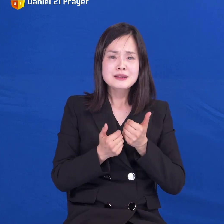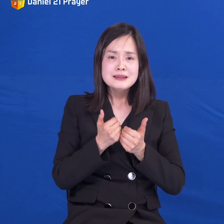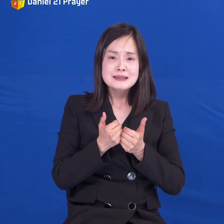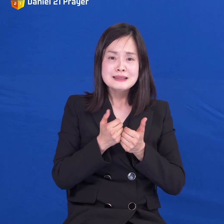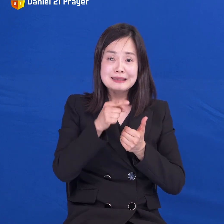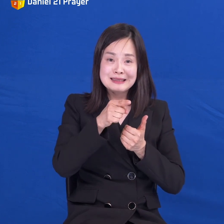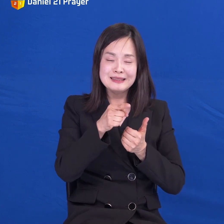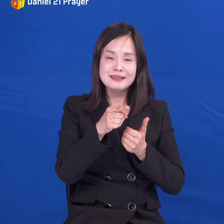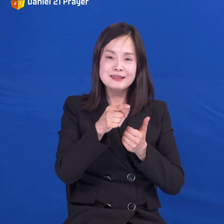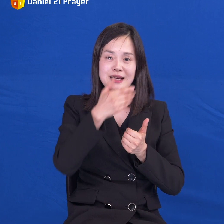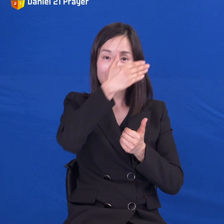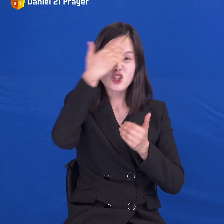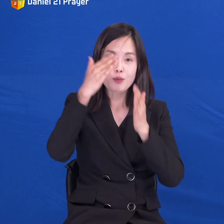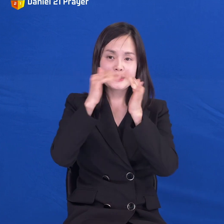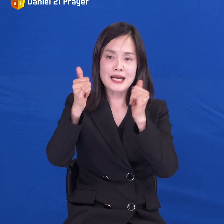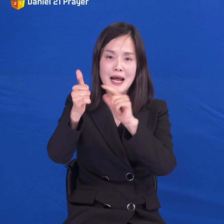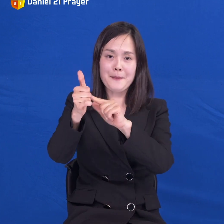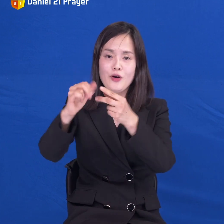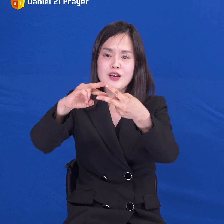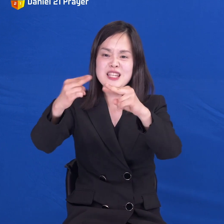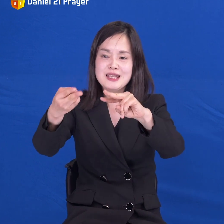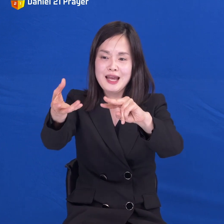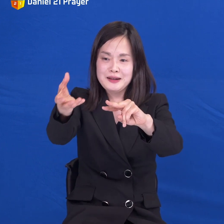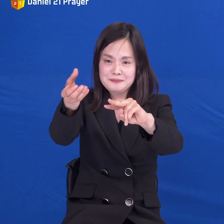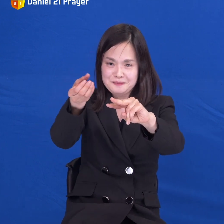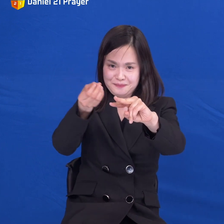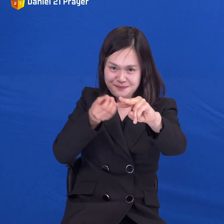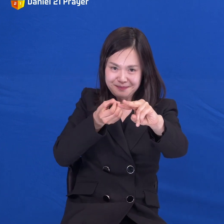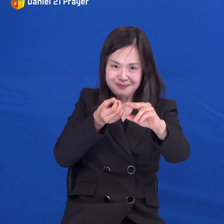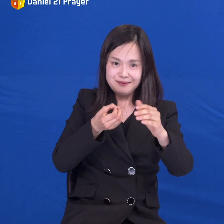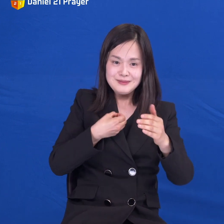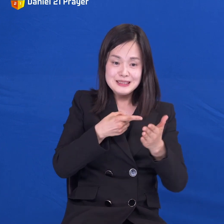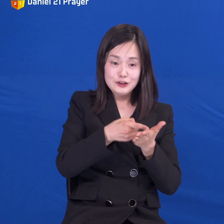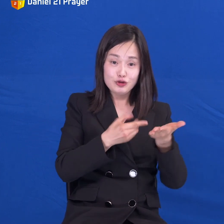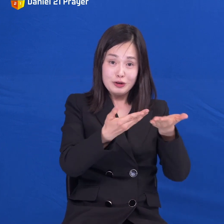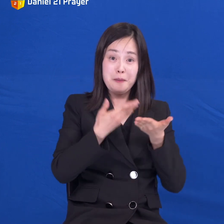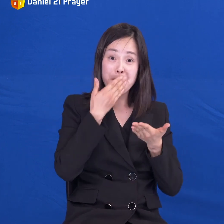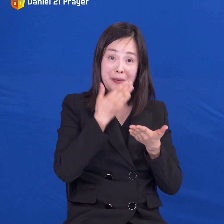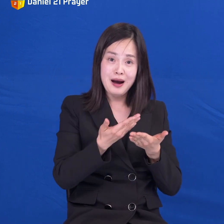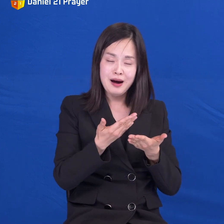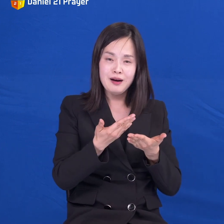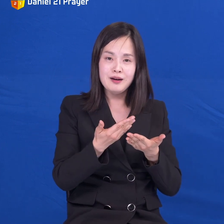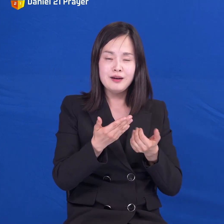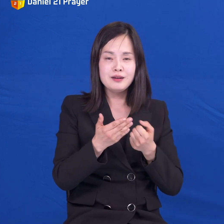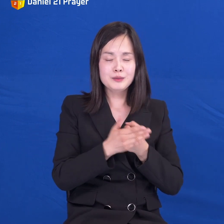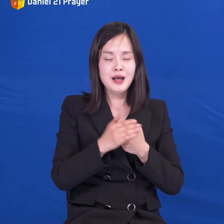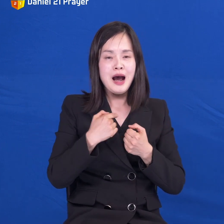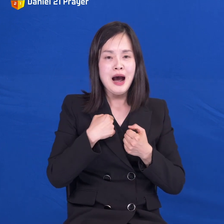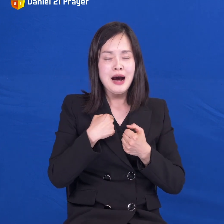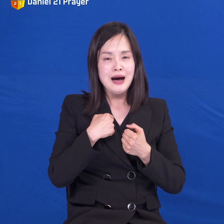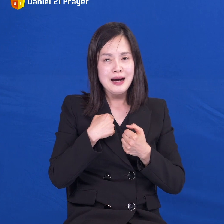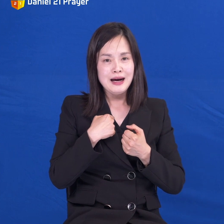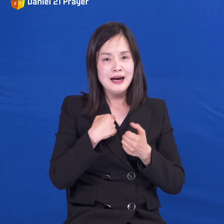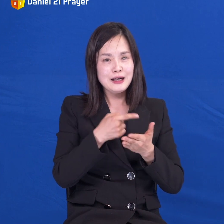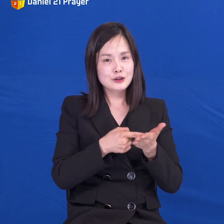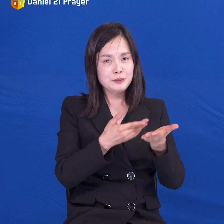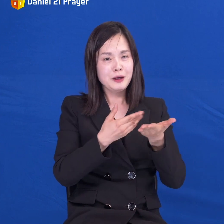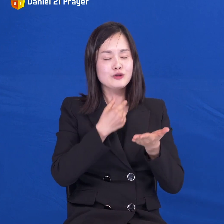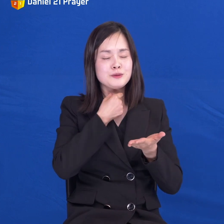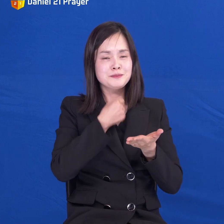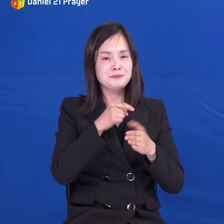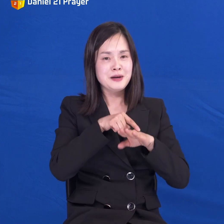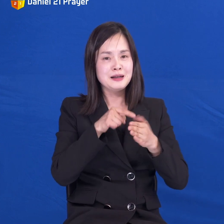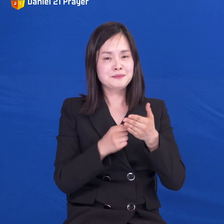거예요. 또 마음이 펴지는 거예요. 참 사람 약하대요. 그래서